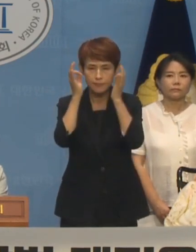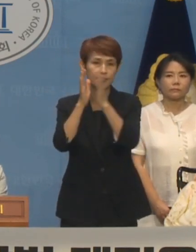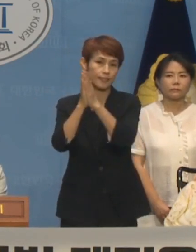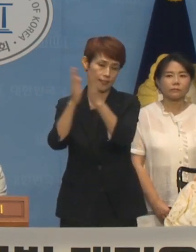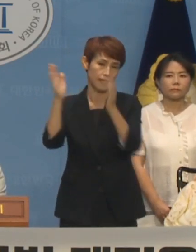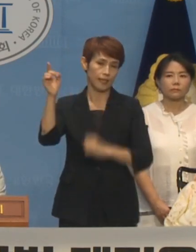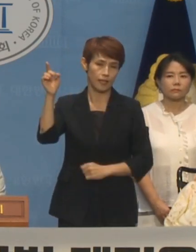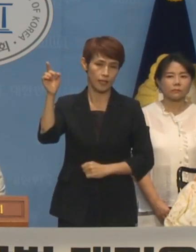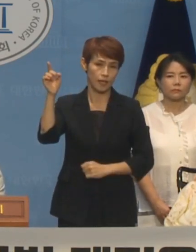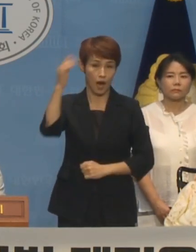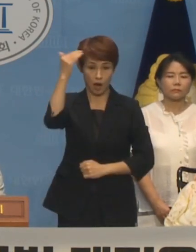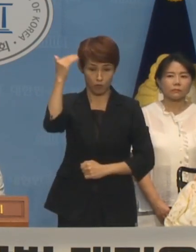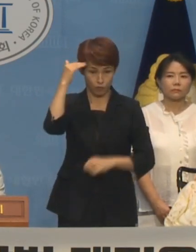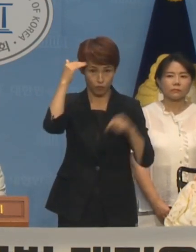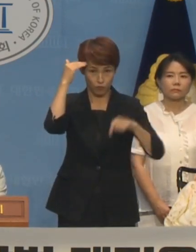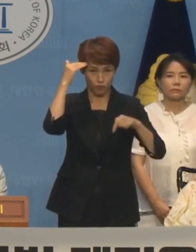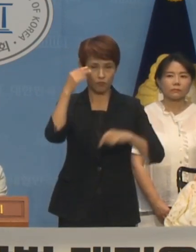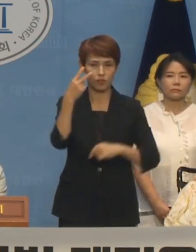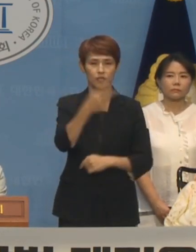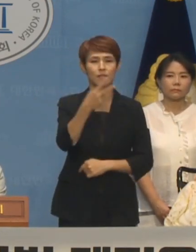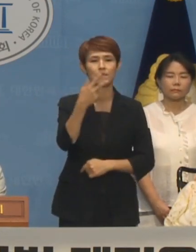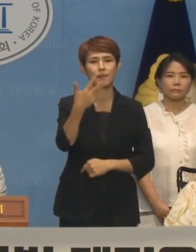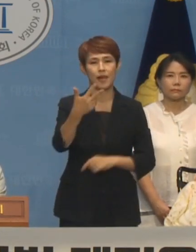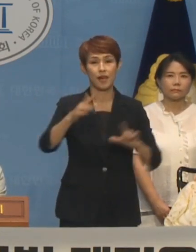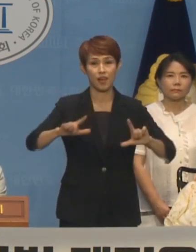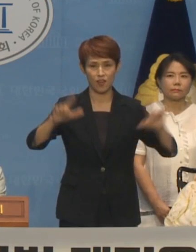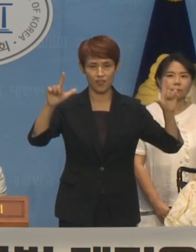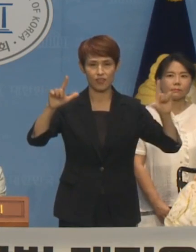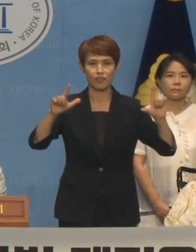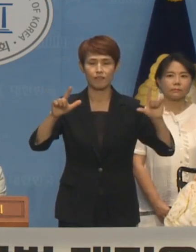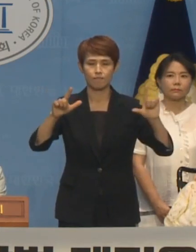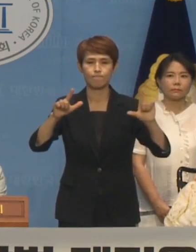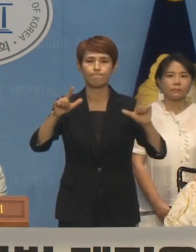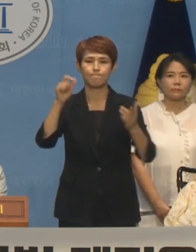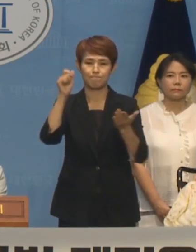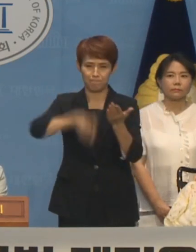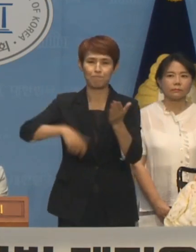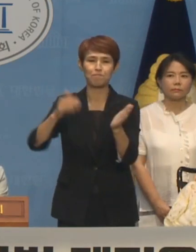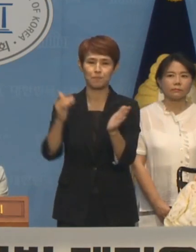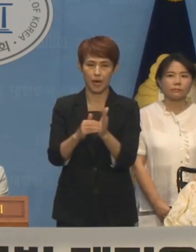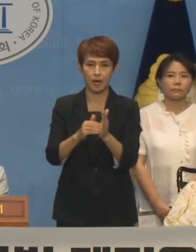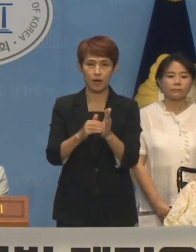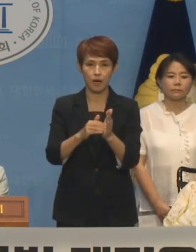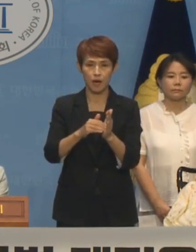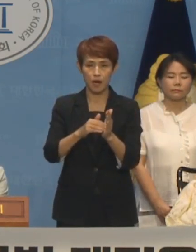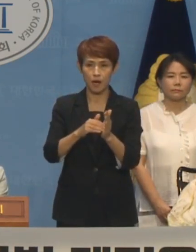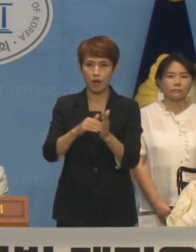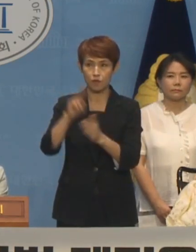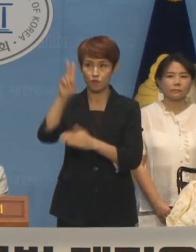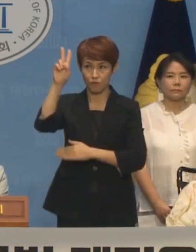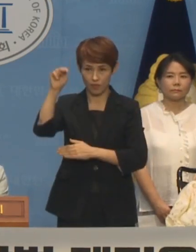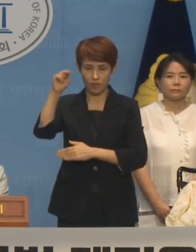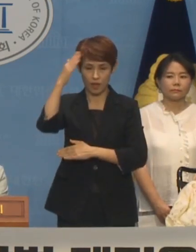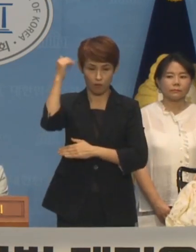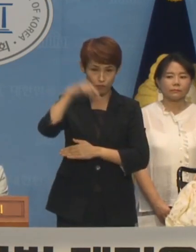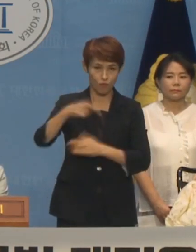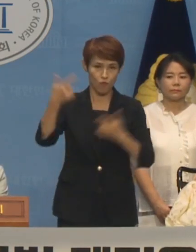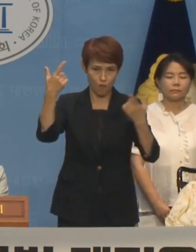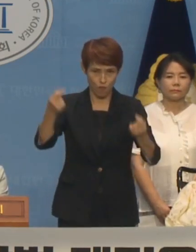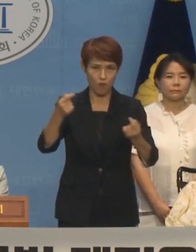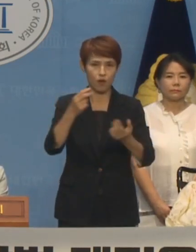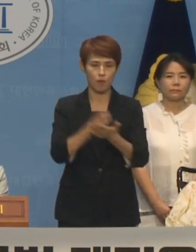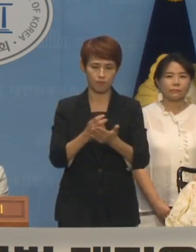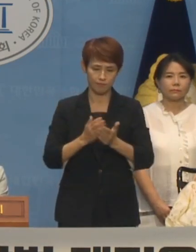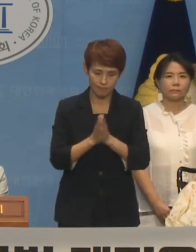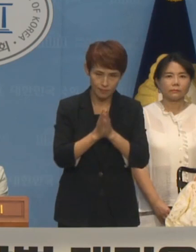시작하였고, 우리나라도 2008년批准하여 국내법과 동일한 효력을 갖게 되었으며